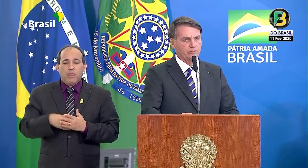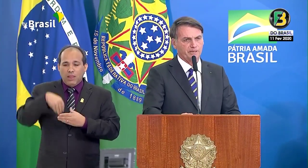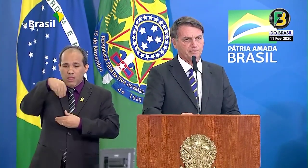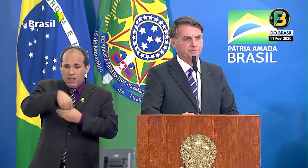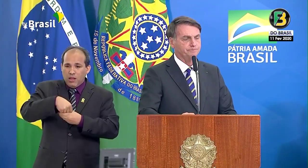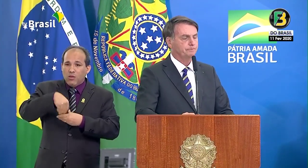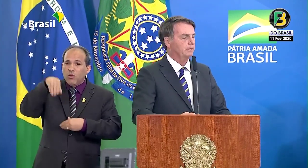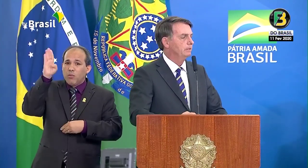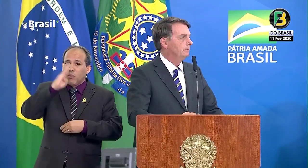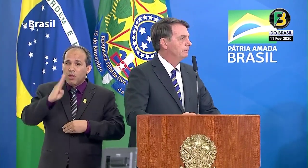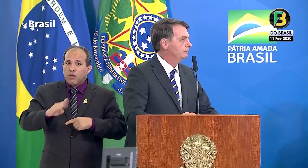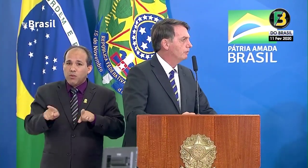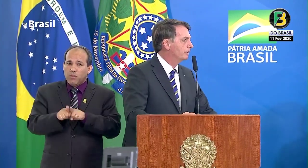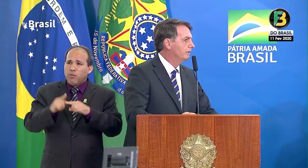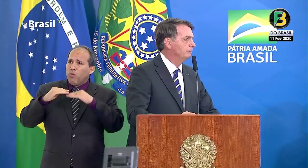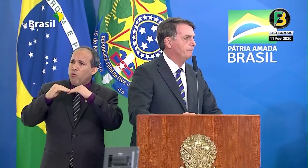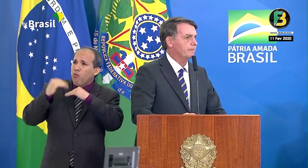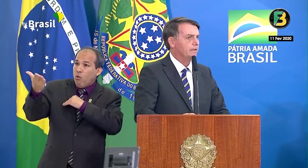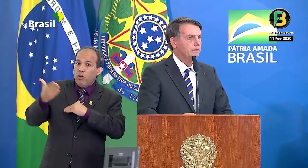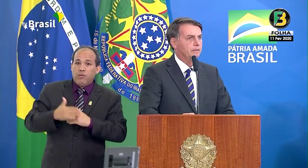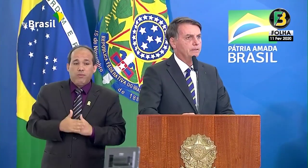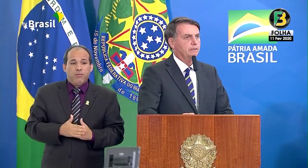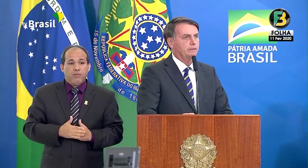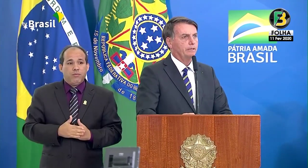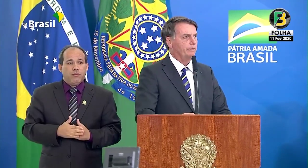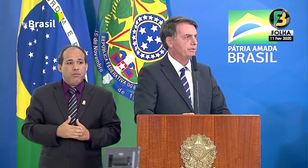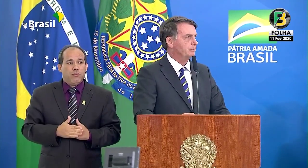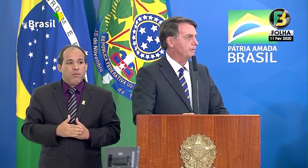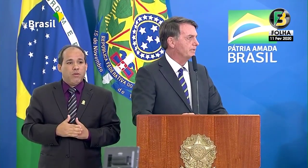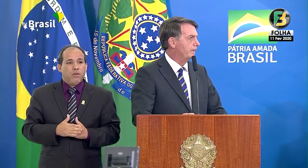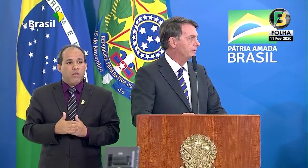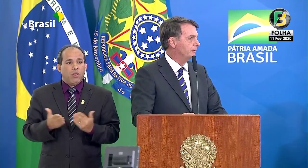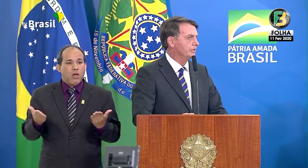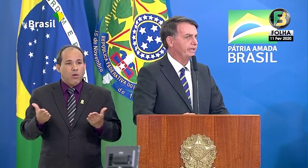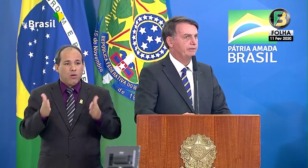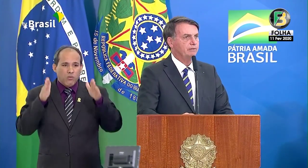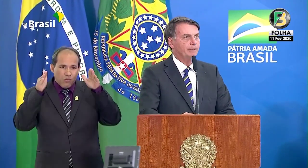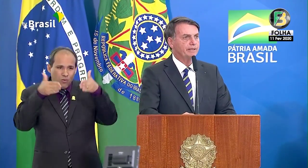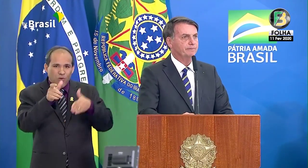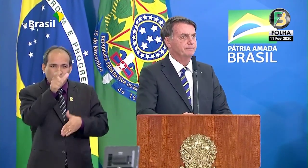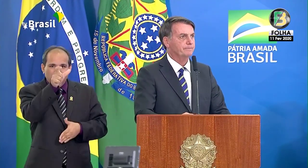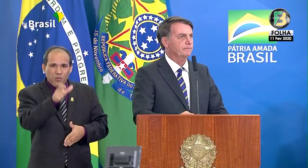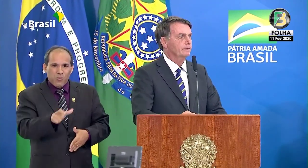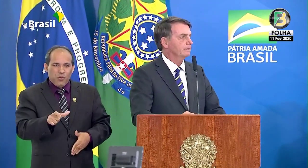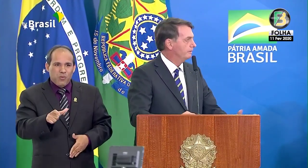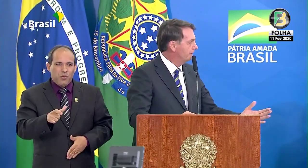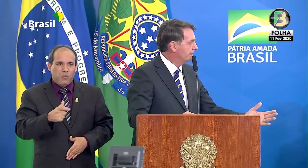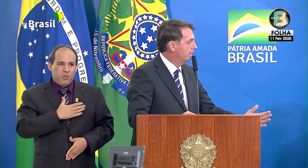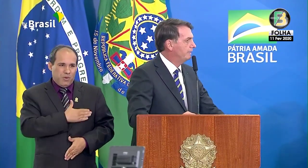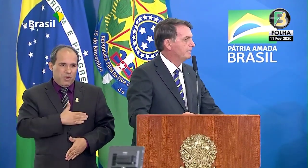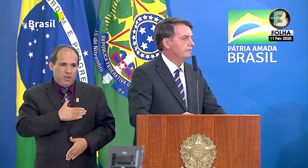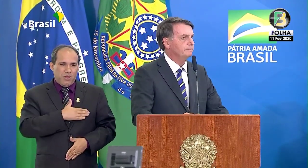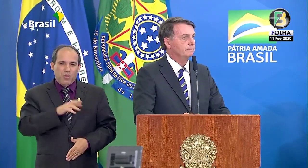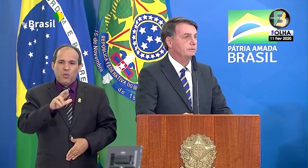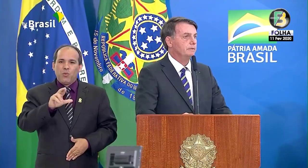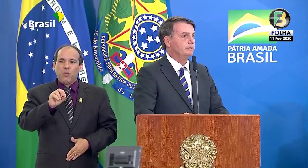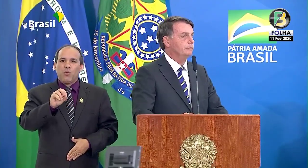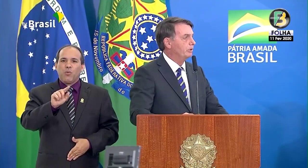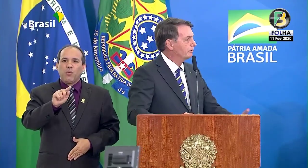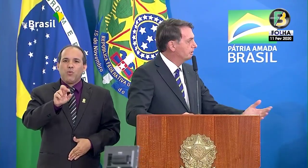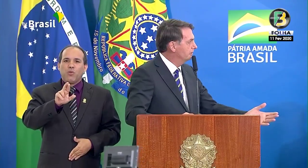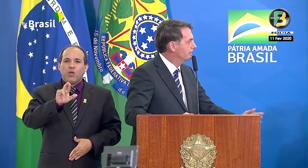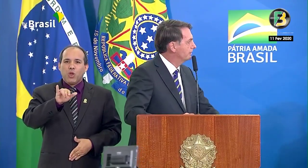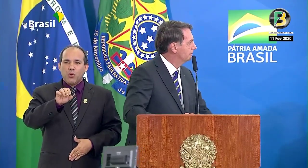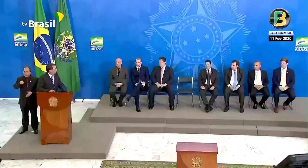e fora do Brasil. Voltando ao nosso prezado Rogério Marinho. Vossa Excelência,